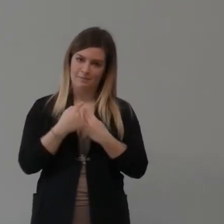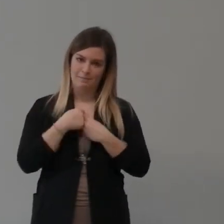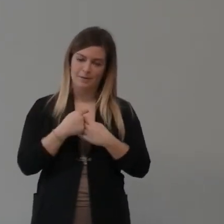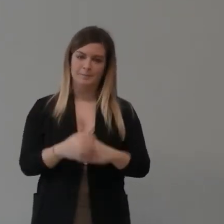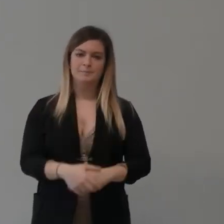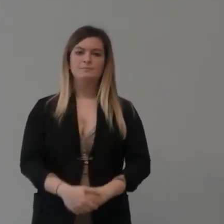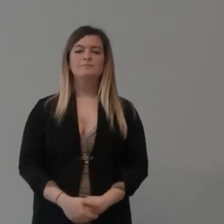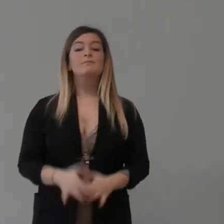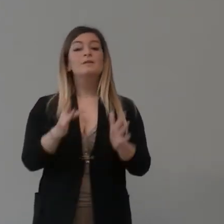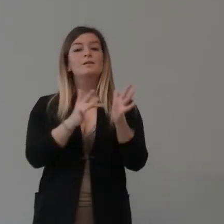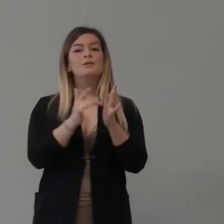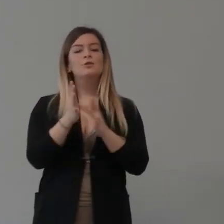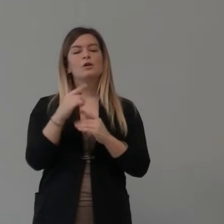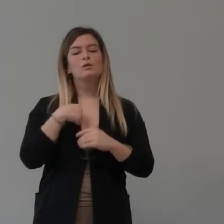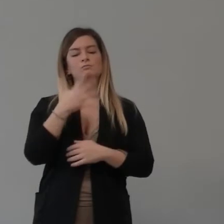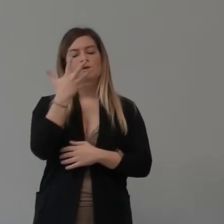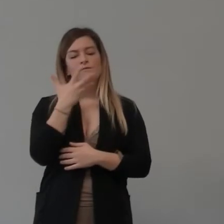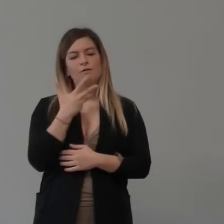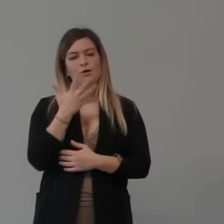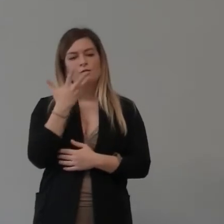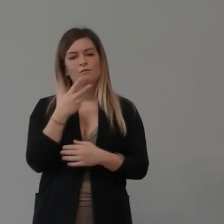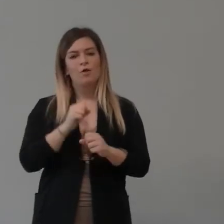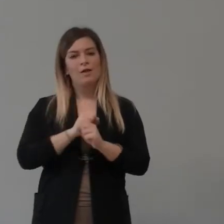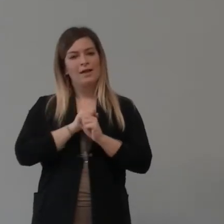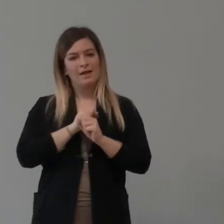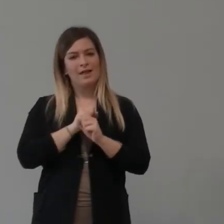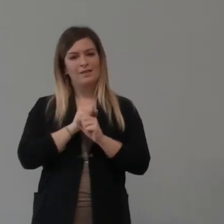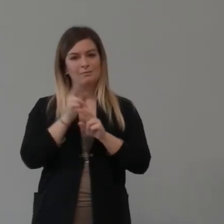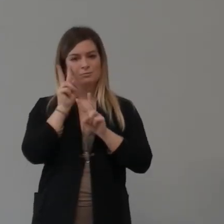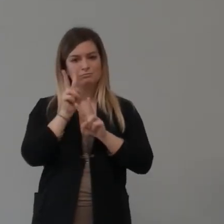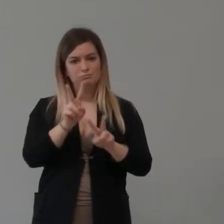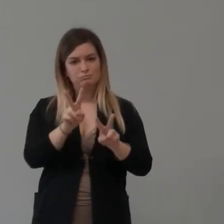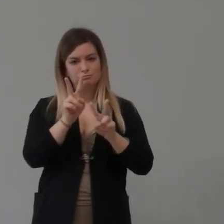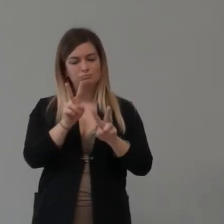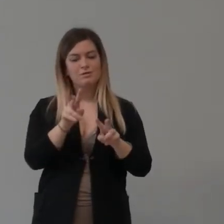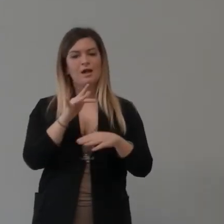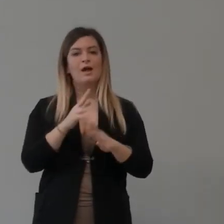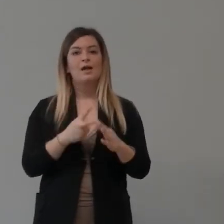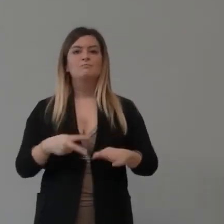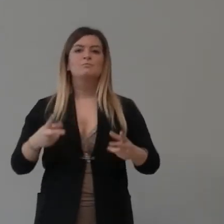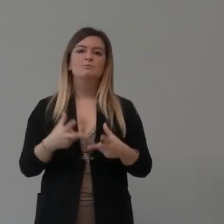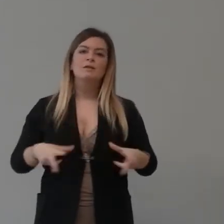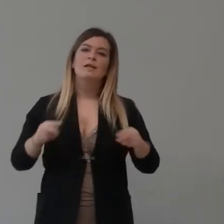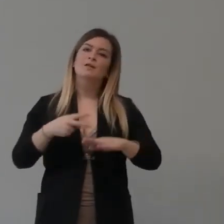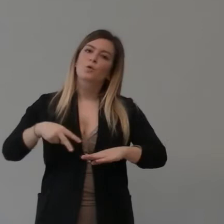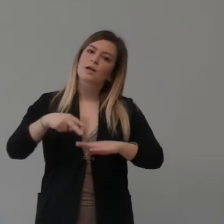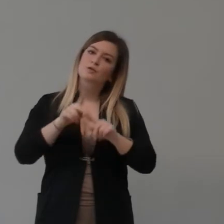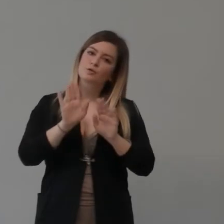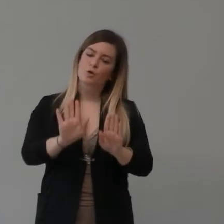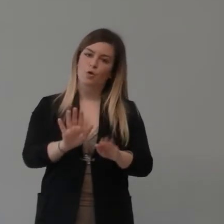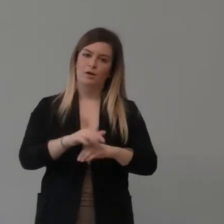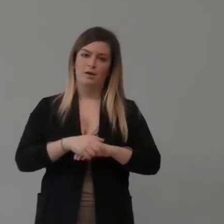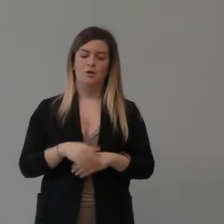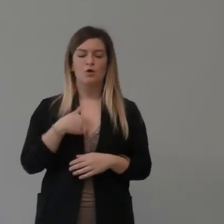Signore Gesù, io voglio credere all'evidenza della tua resurrezione. Voglio credere a quella potenza che ha ripiegato